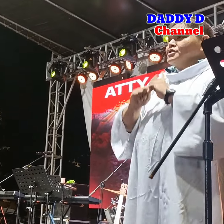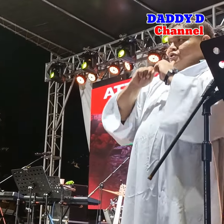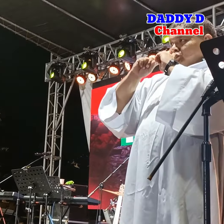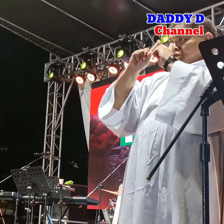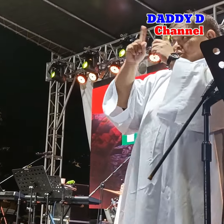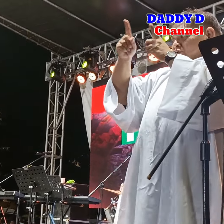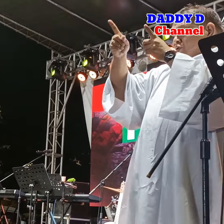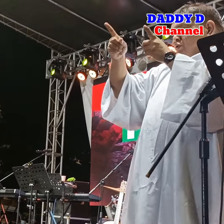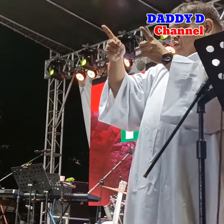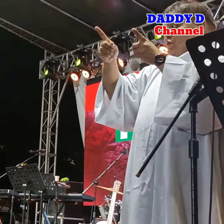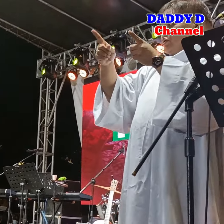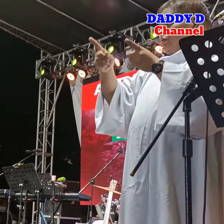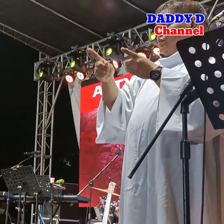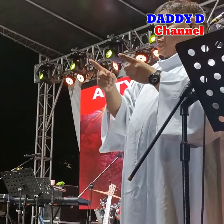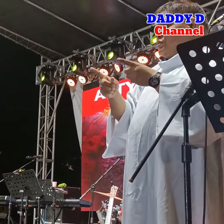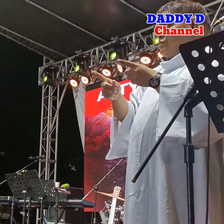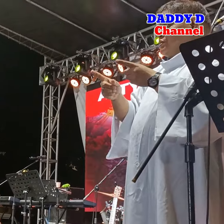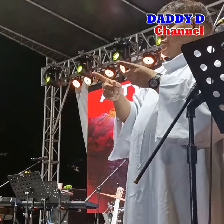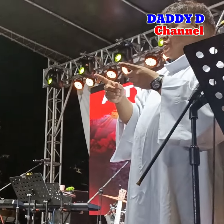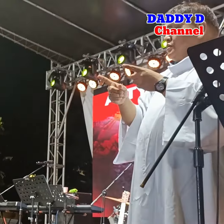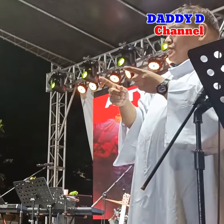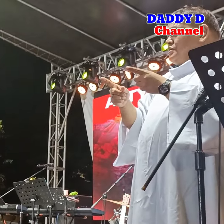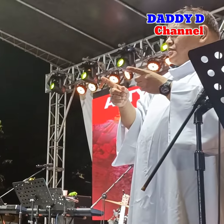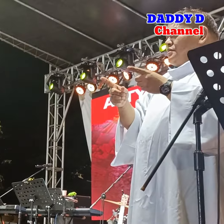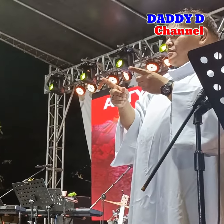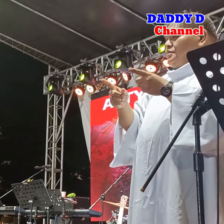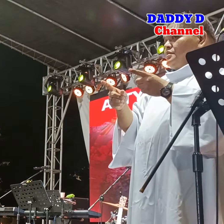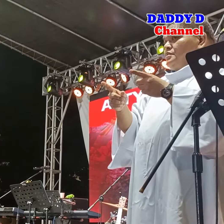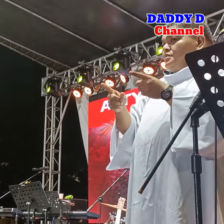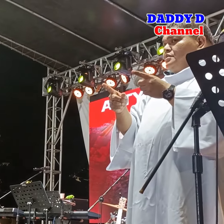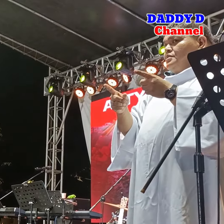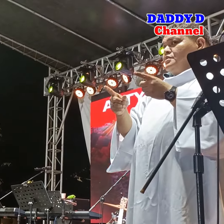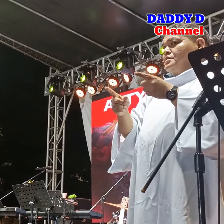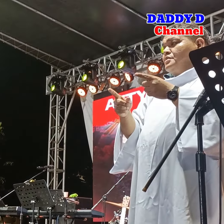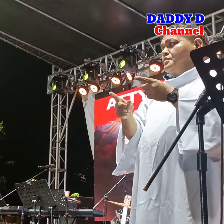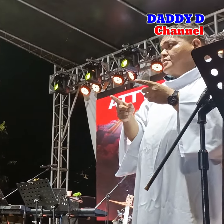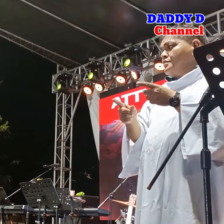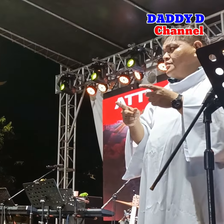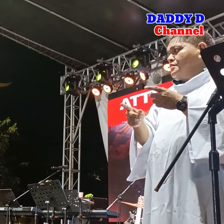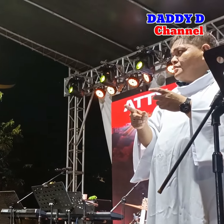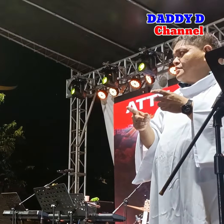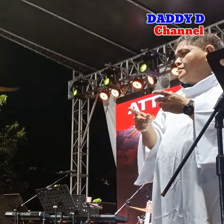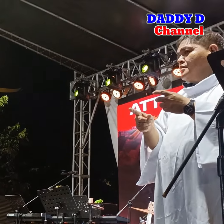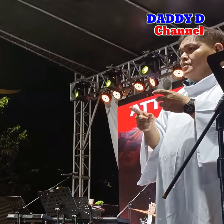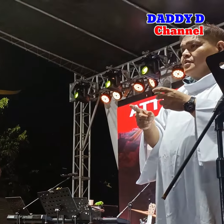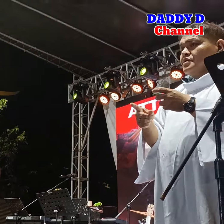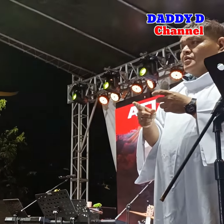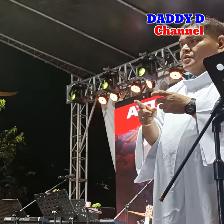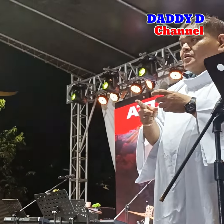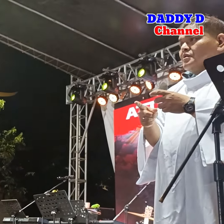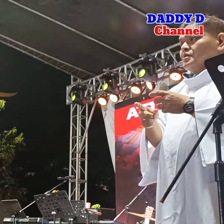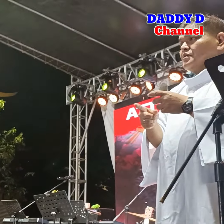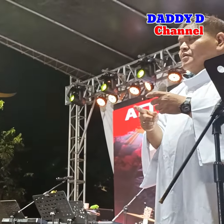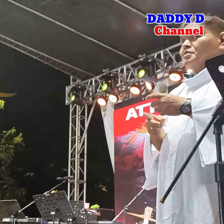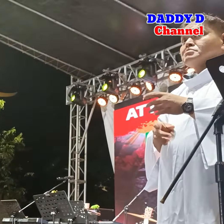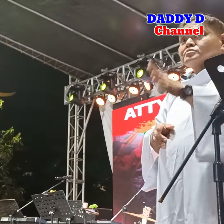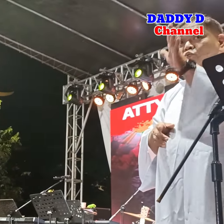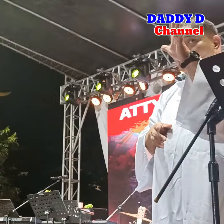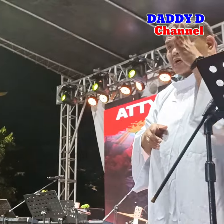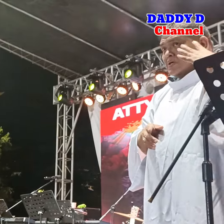Anong sasagutin natin, Mr. President? Budol. Teka